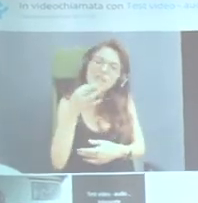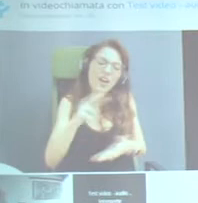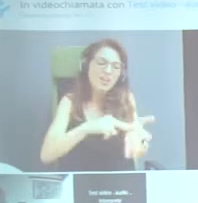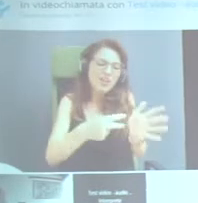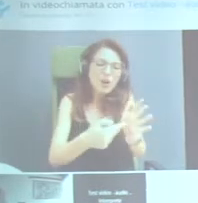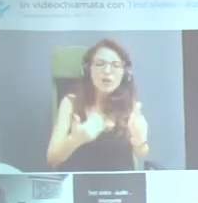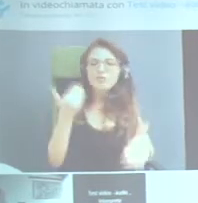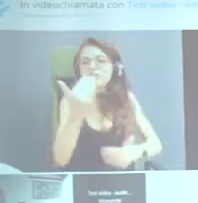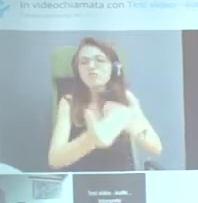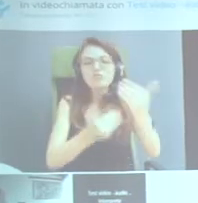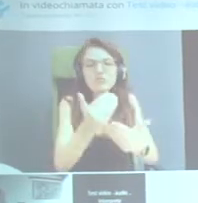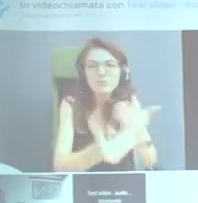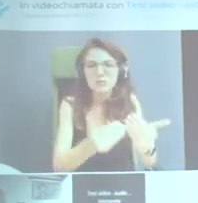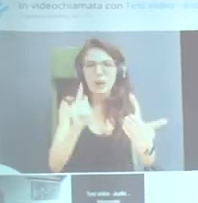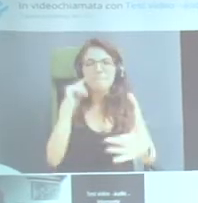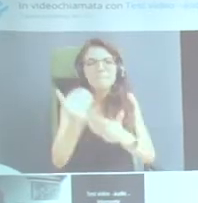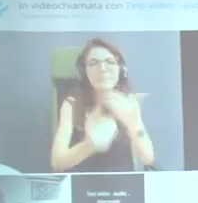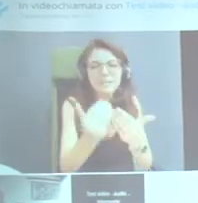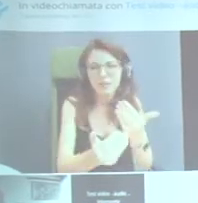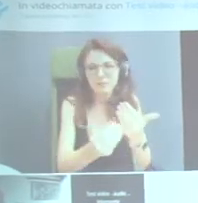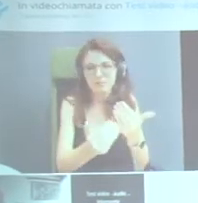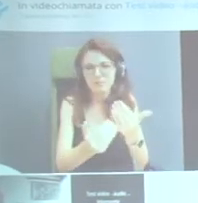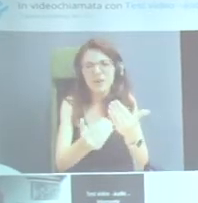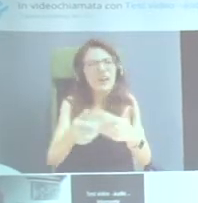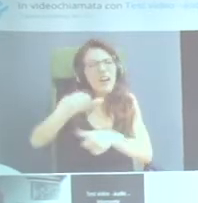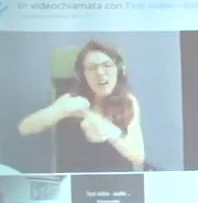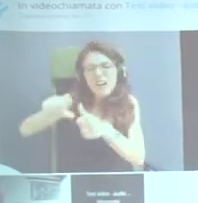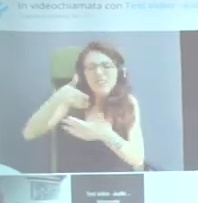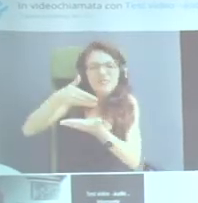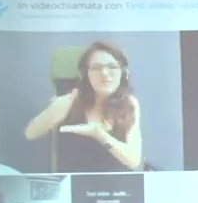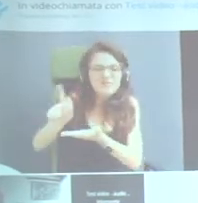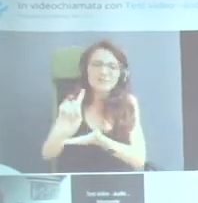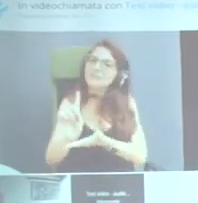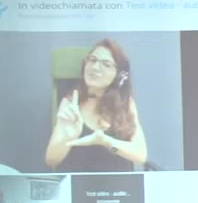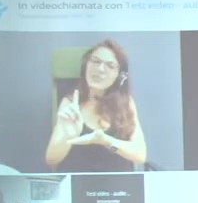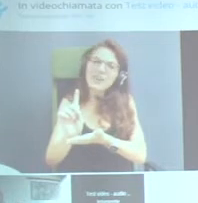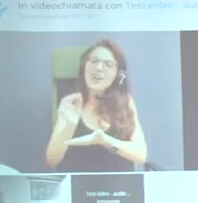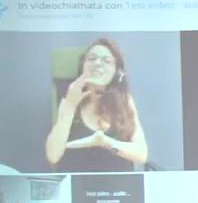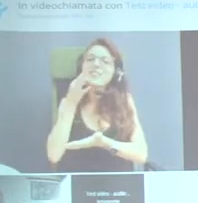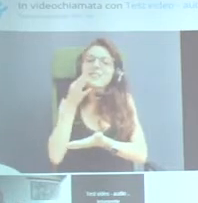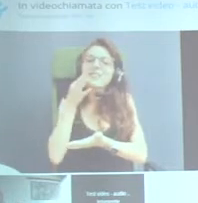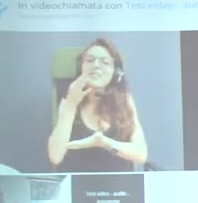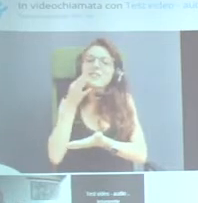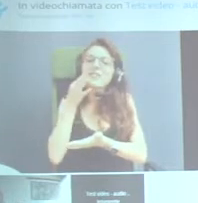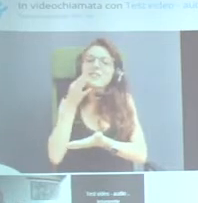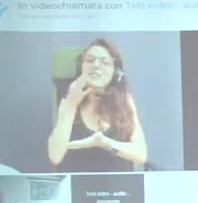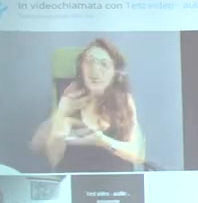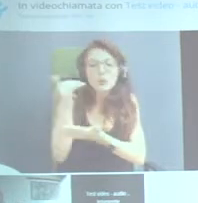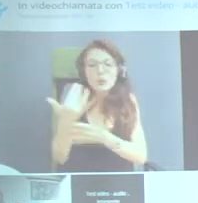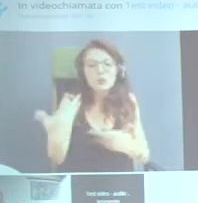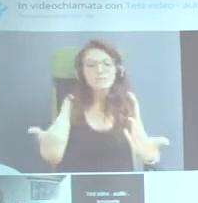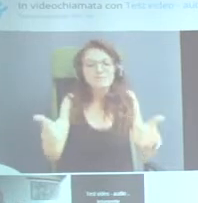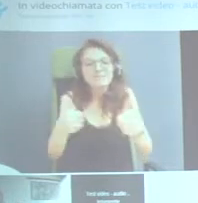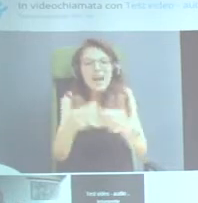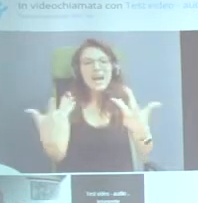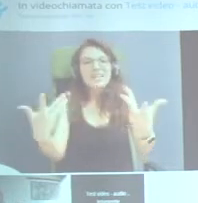giorno d'oggi, quindi non è sostituire, è procedere insieme. Abbiamo visto anche con i miei colleghi qui, è stato